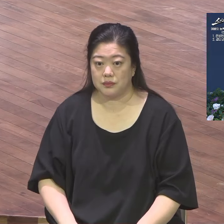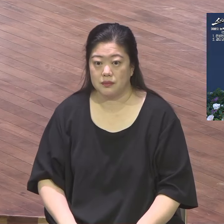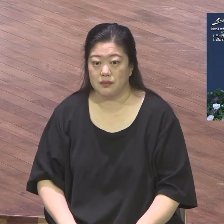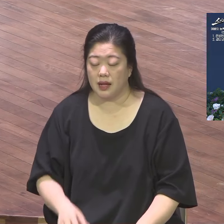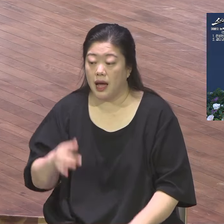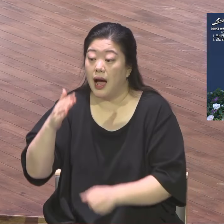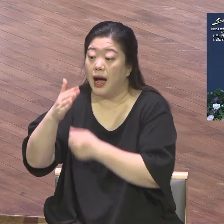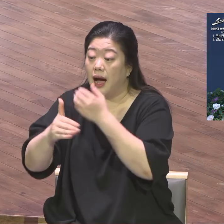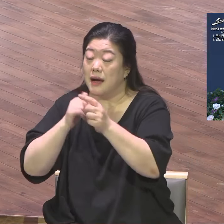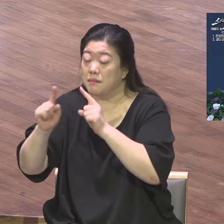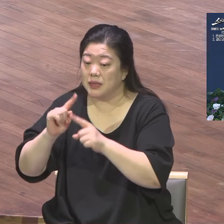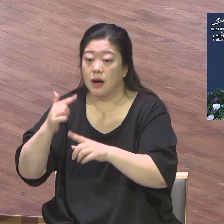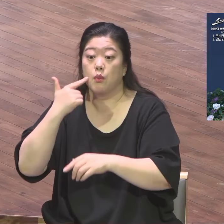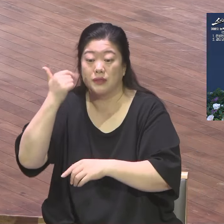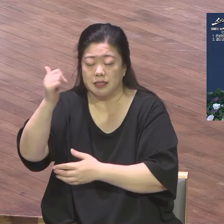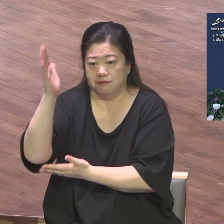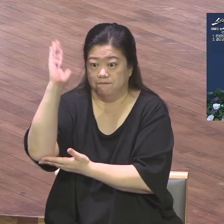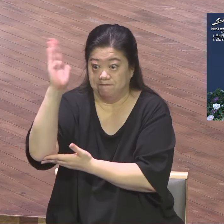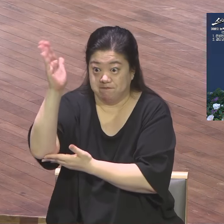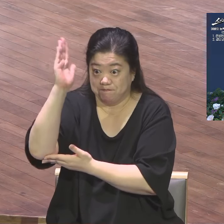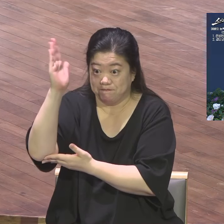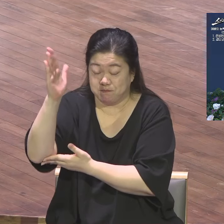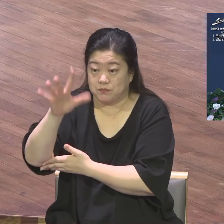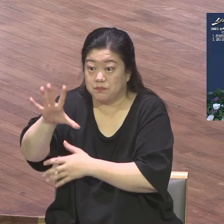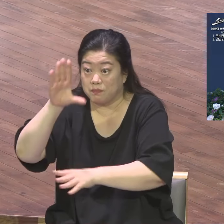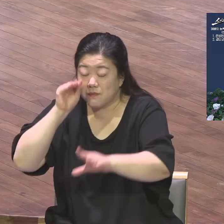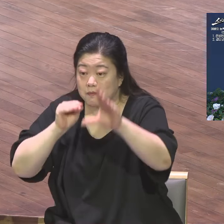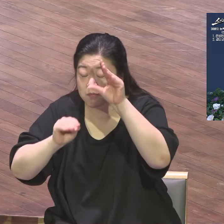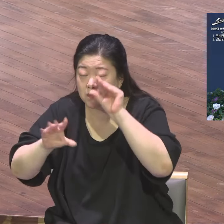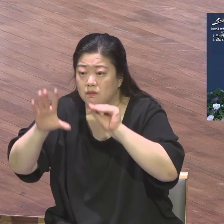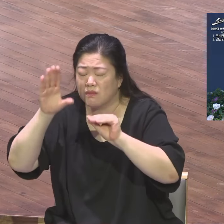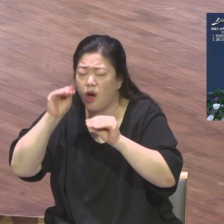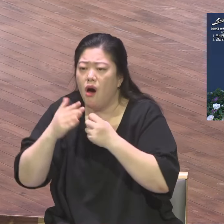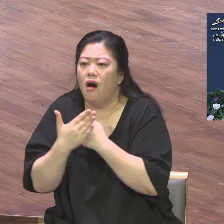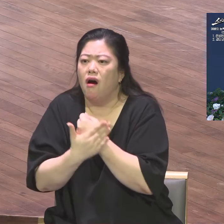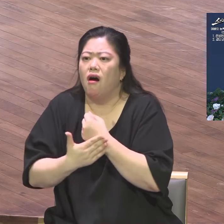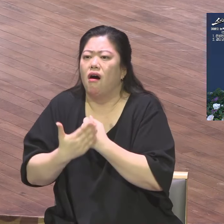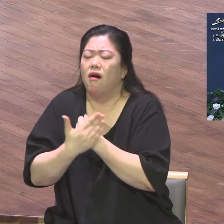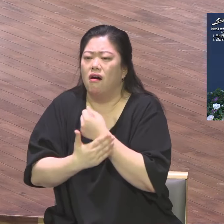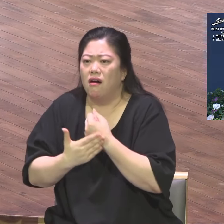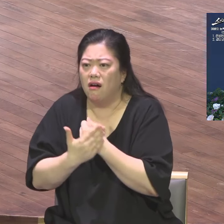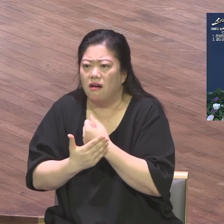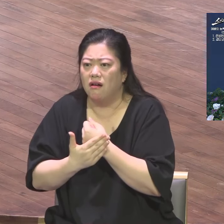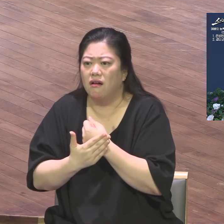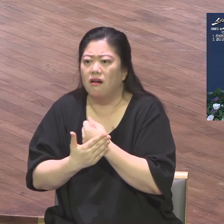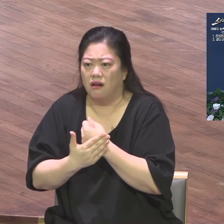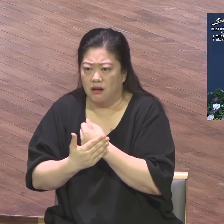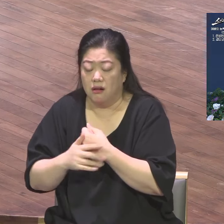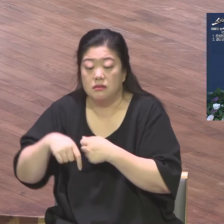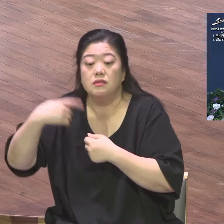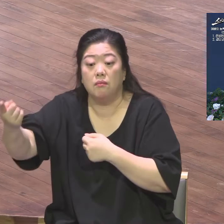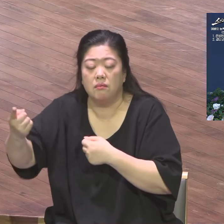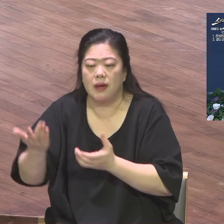아멘이죠. 아멘 나 그렇게 하겠습니다. 하나님 내게 그대로 응답되기를